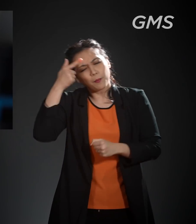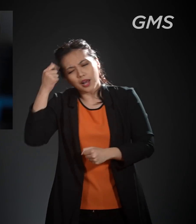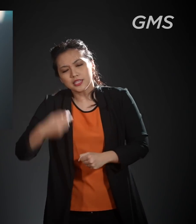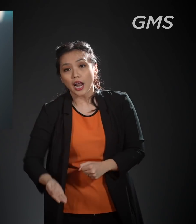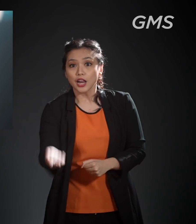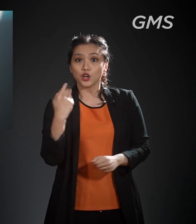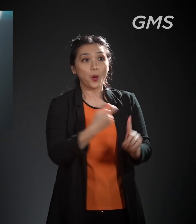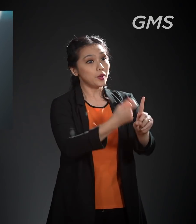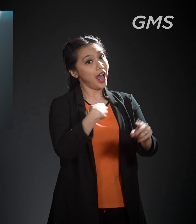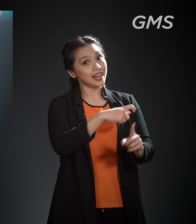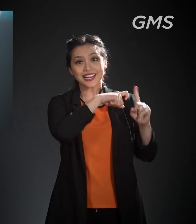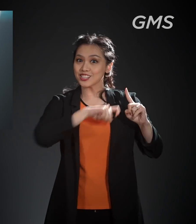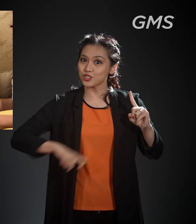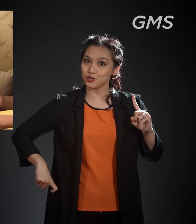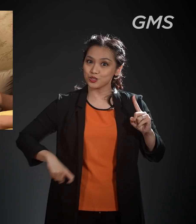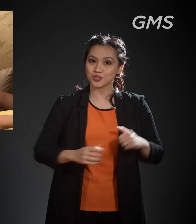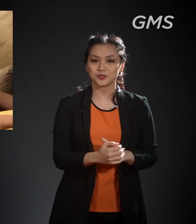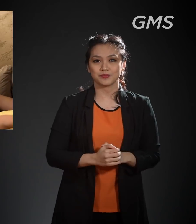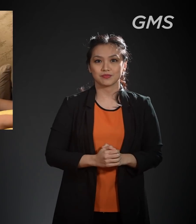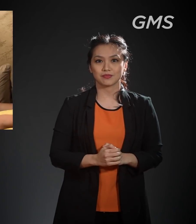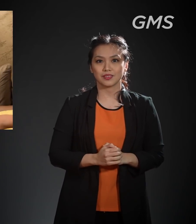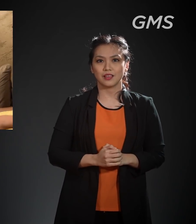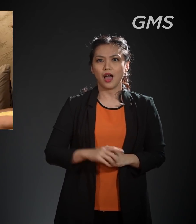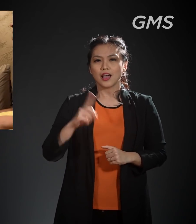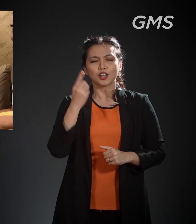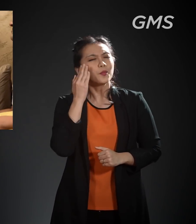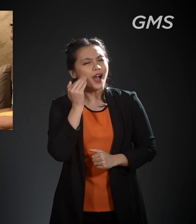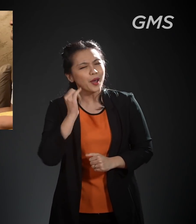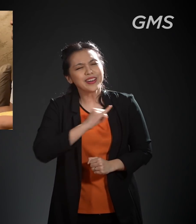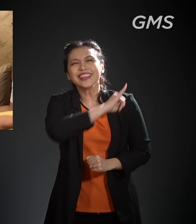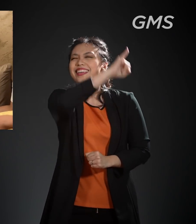dari Kristus. Menjadi sebuah pengalaman yang indah.